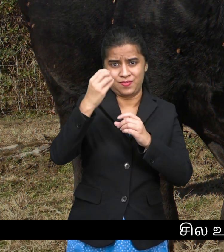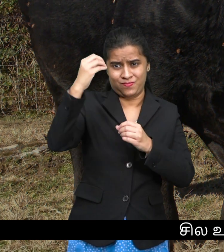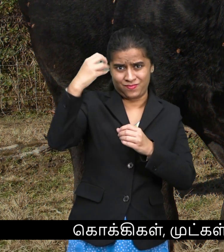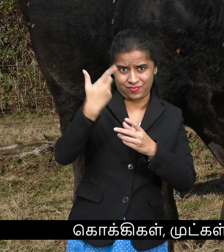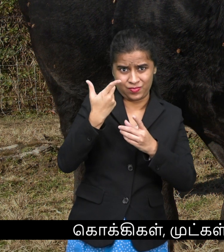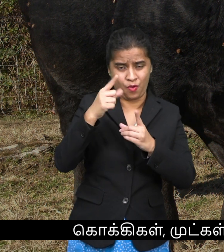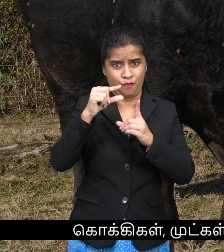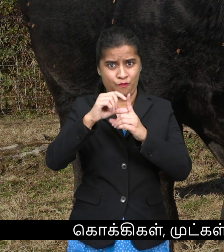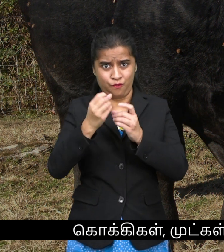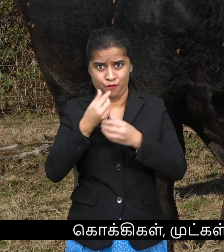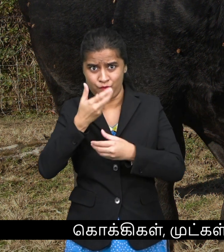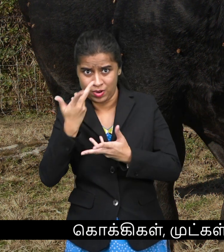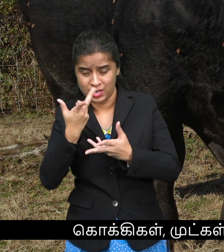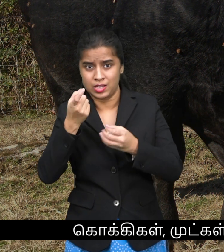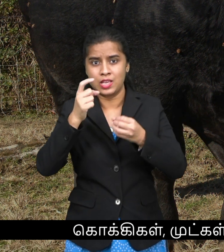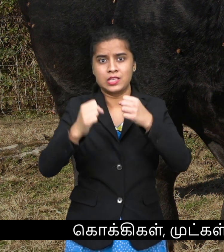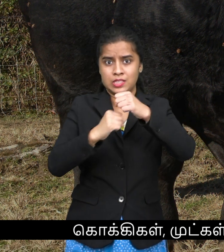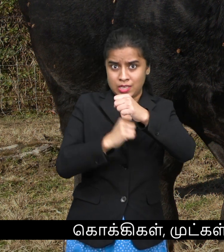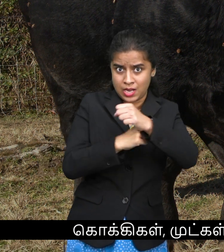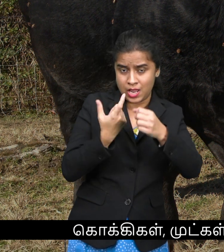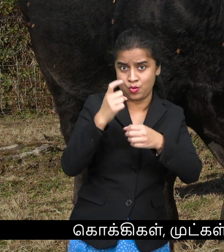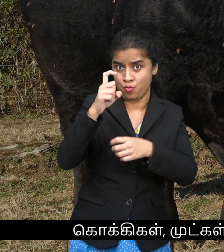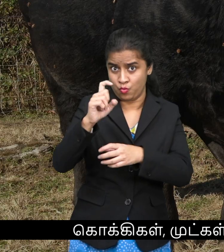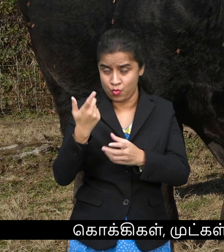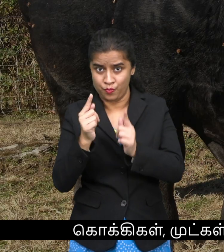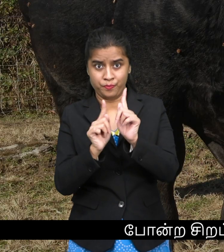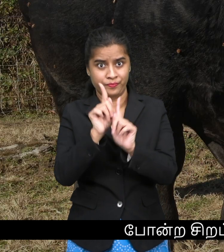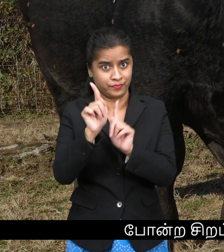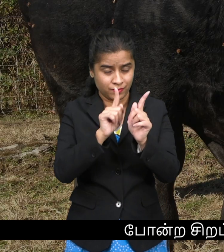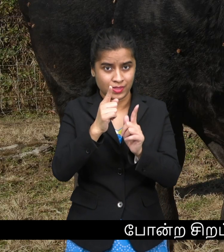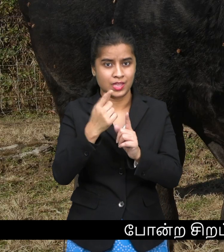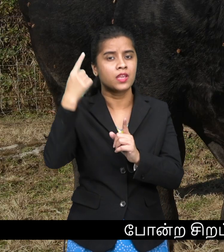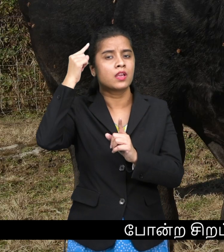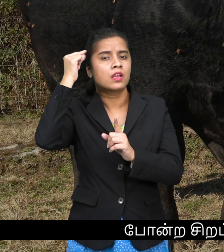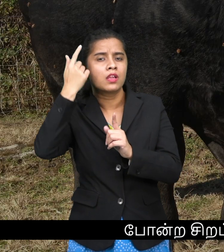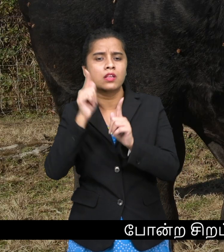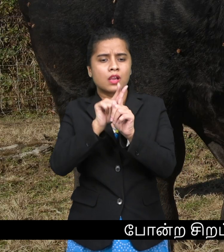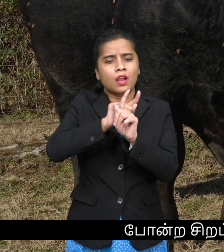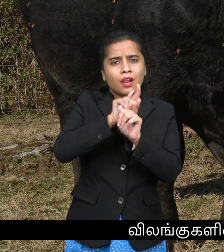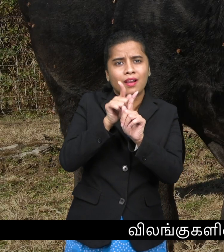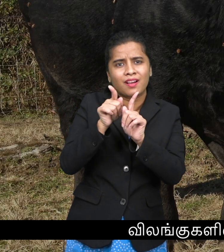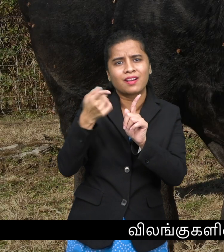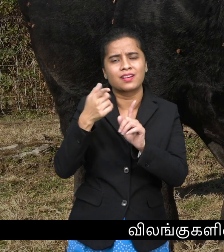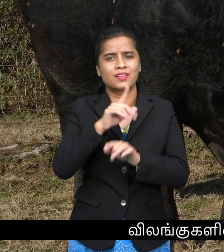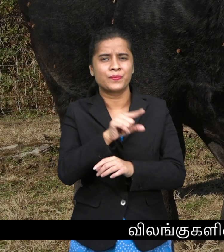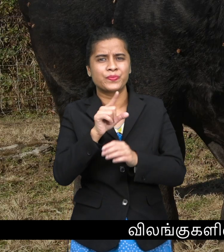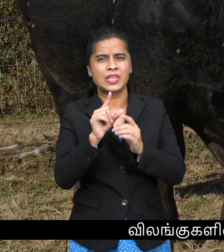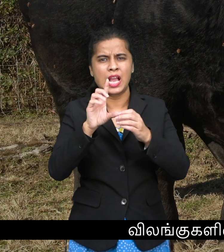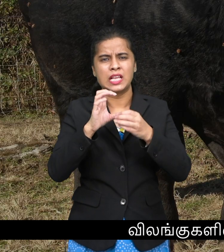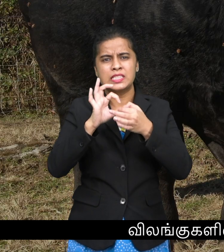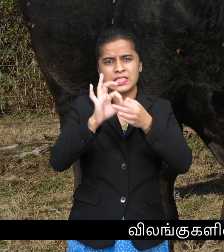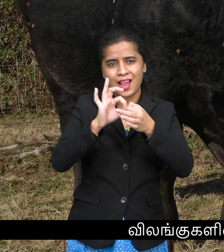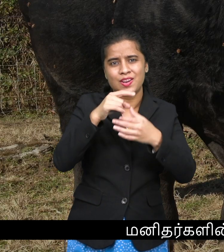பழங்கள், கொக்கிகள், முட்கள் மற்றும் ரோம பாகங்கள் போன்ற சிறப்பு அமைப்புகளுடன் விலங்குகளின்